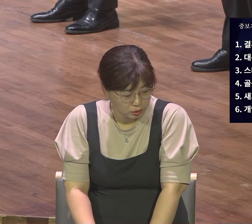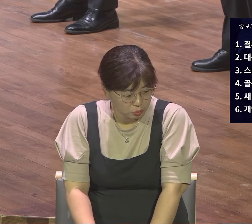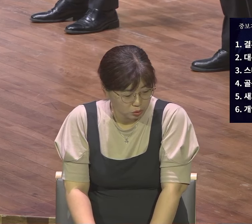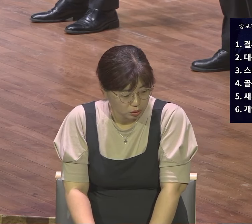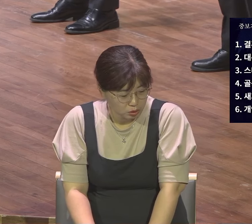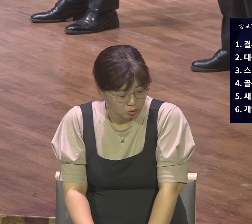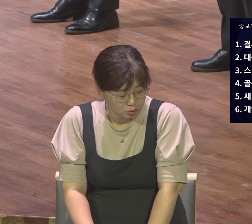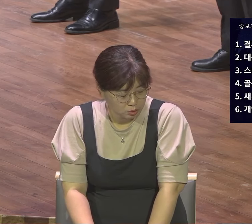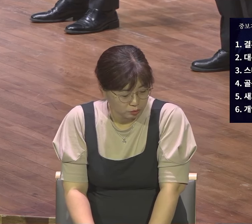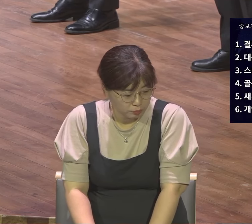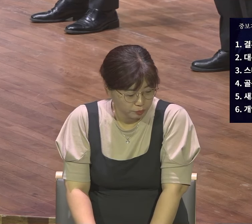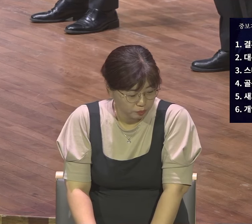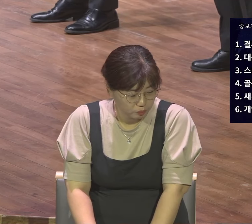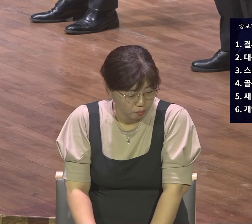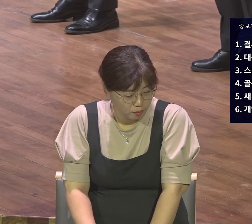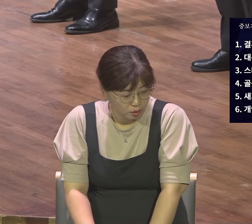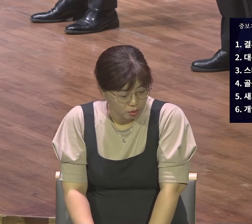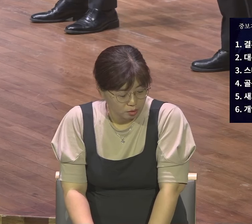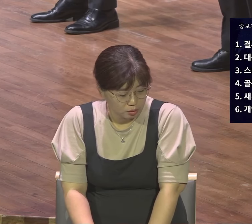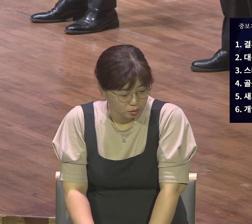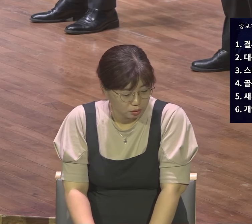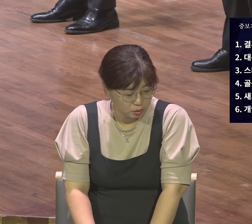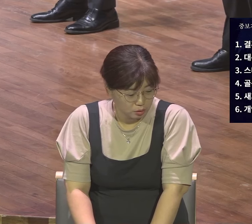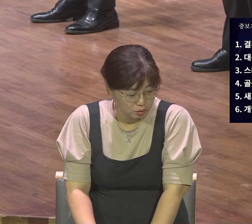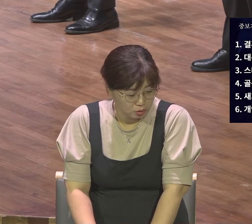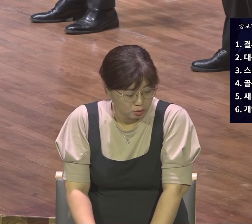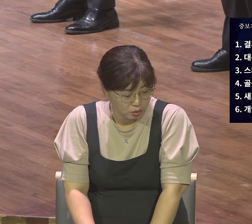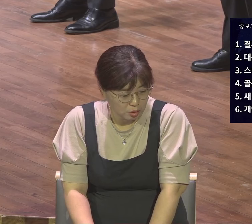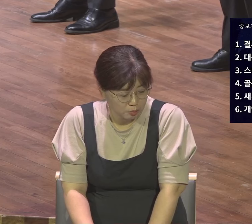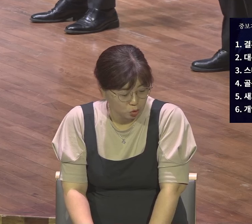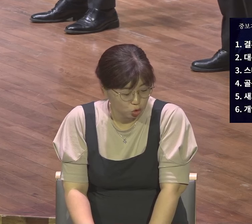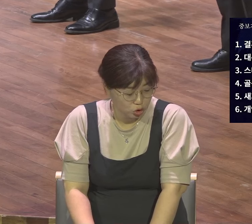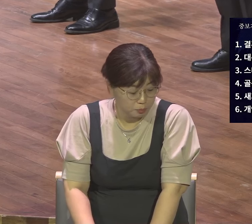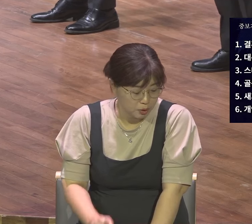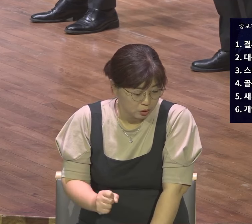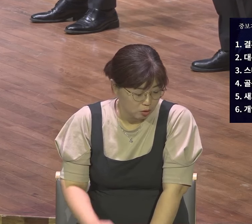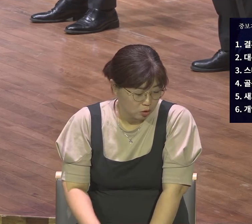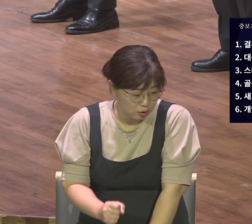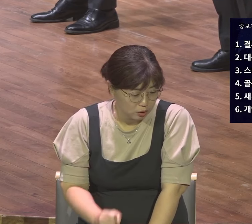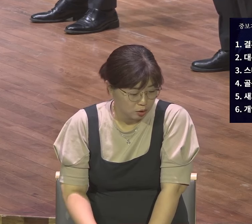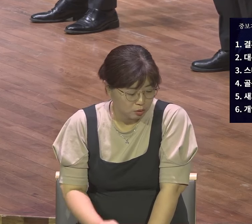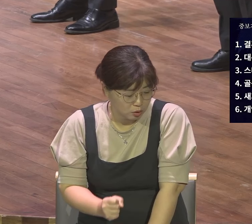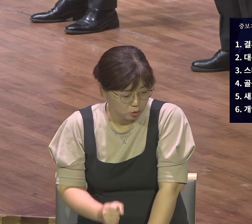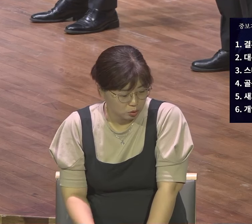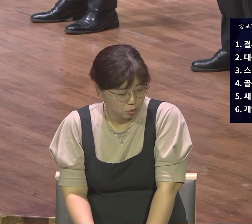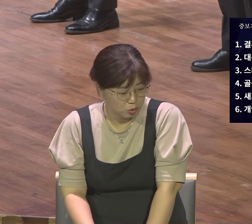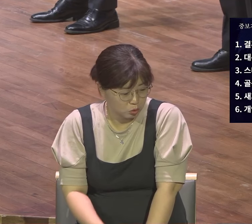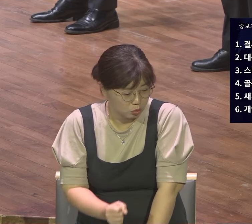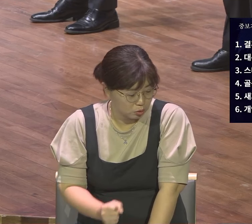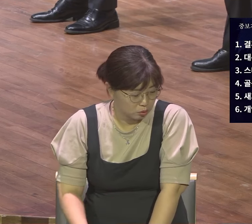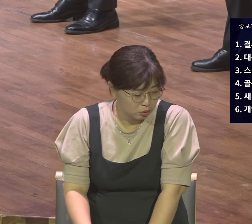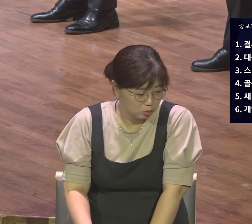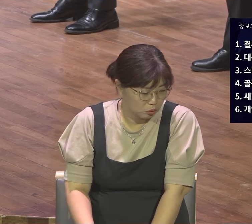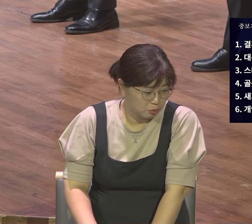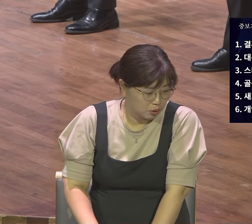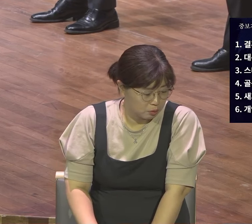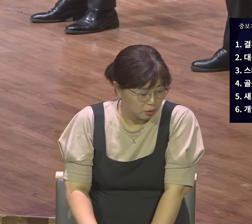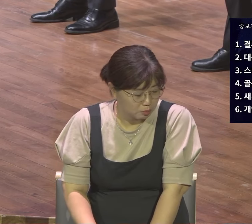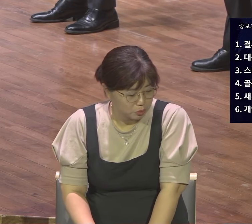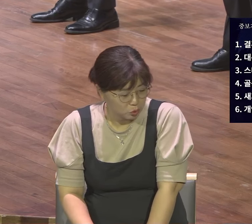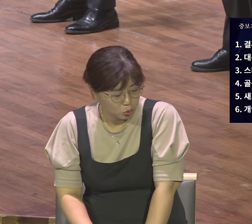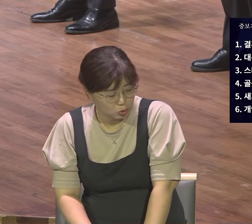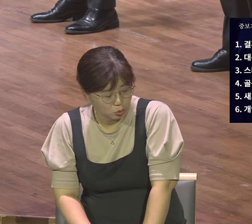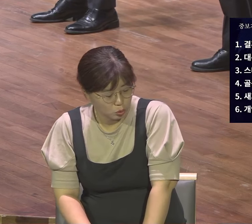전도사님과 전도사가 각당 중심으로 원리스를 이루게 도와주시옵소서. 각자에게 맡겨진 전문성을